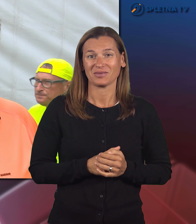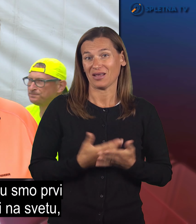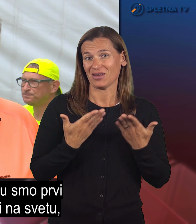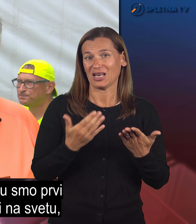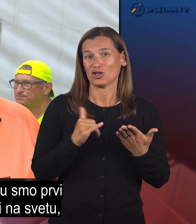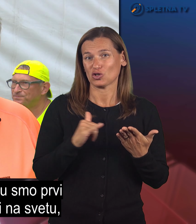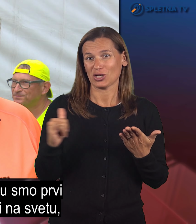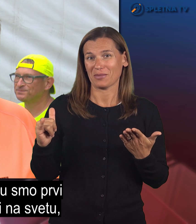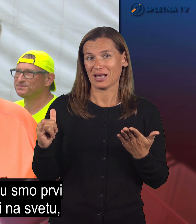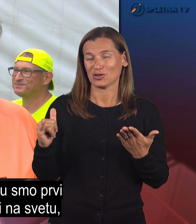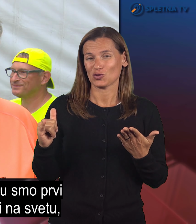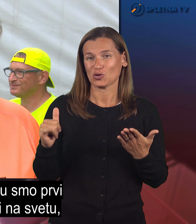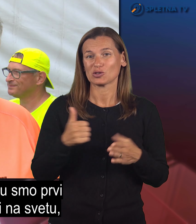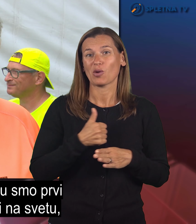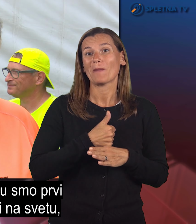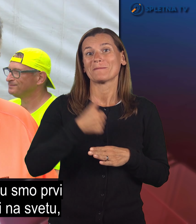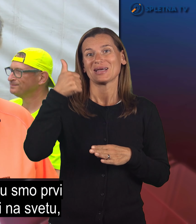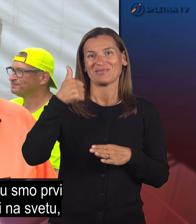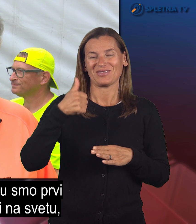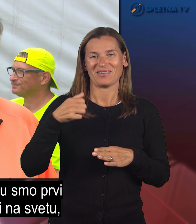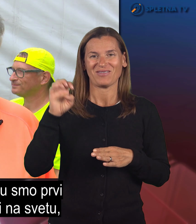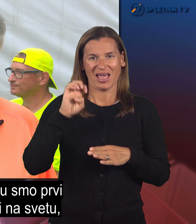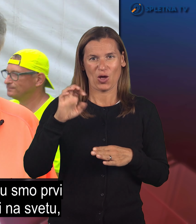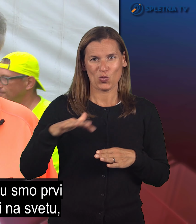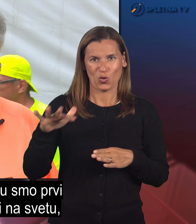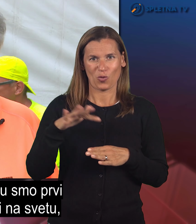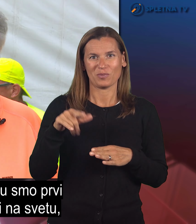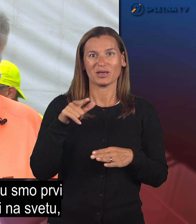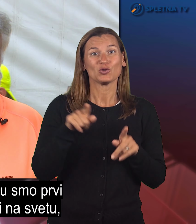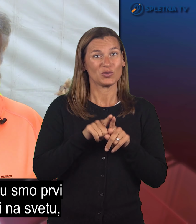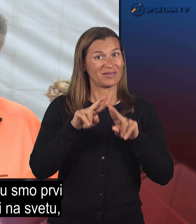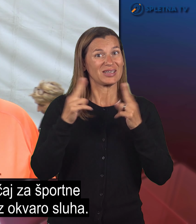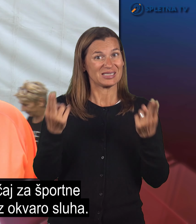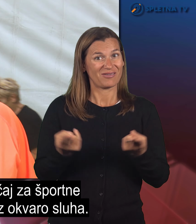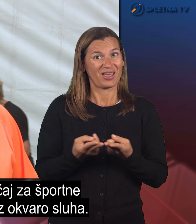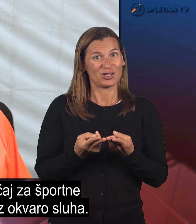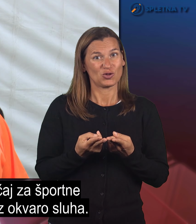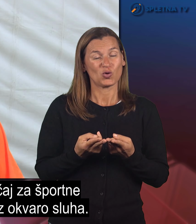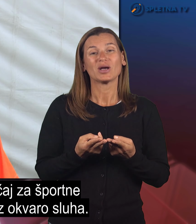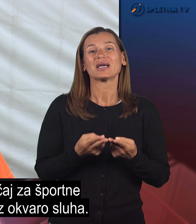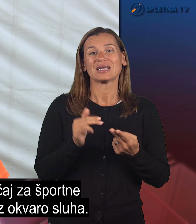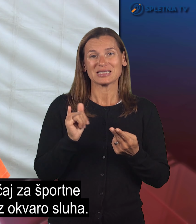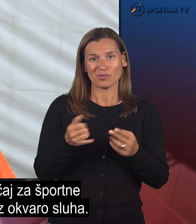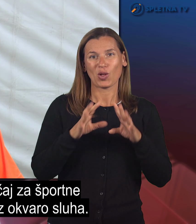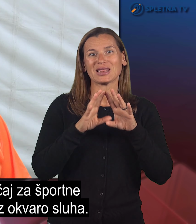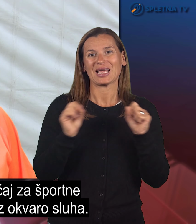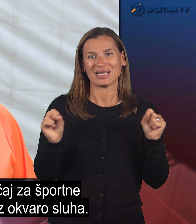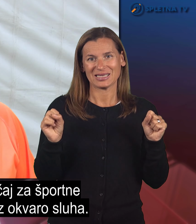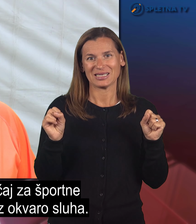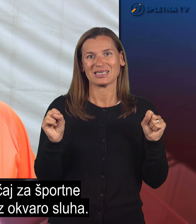V letošnjem letu smo prvi v Evropi, to pomeni tudi v svetu, ki smo izpeljali